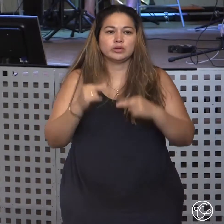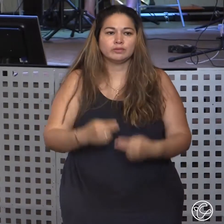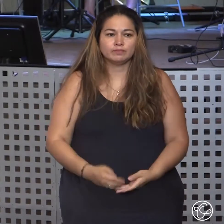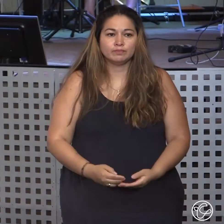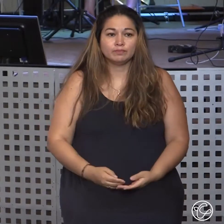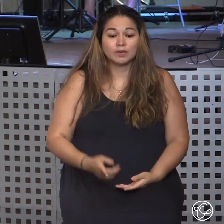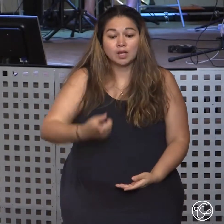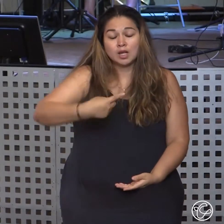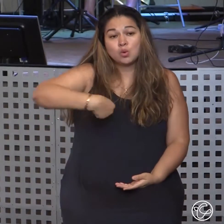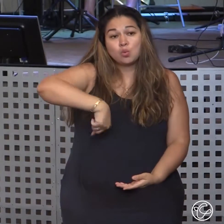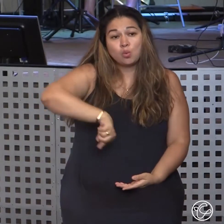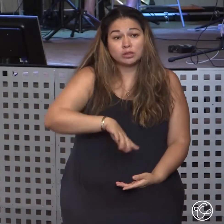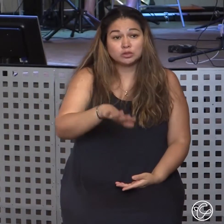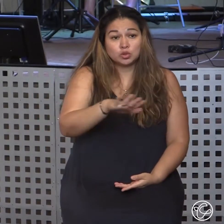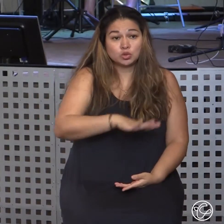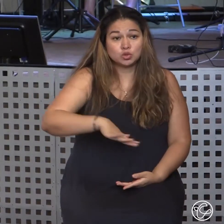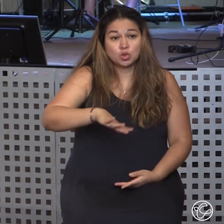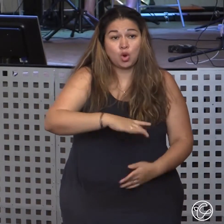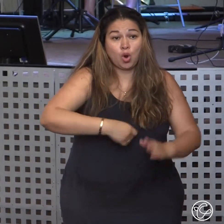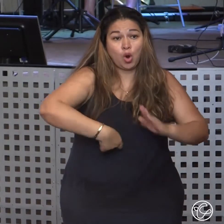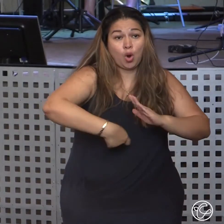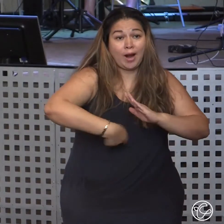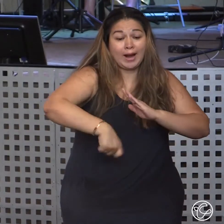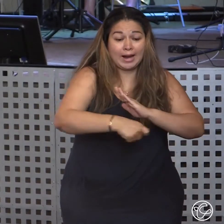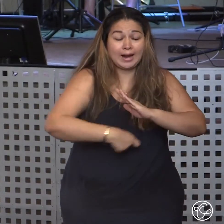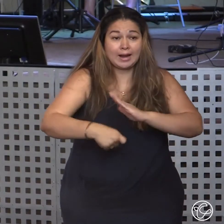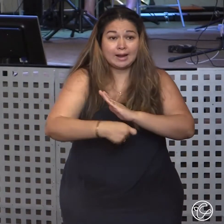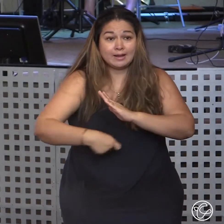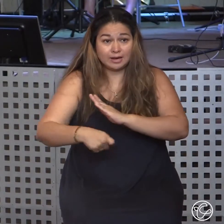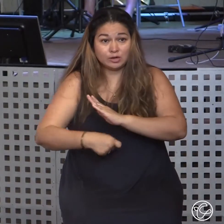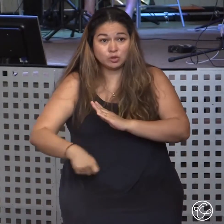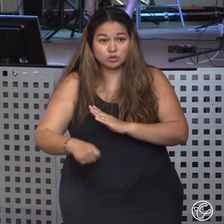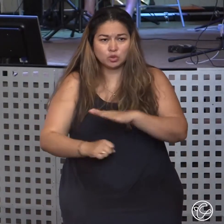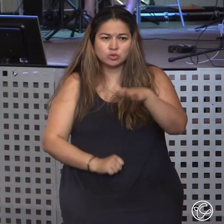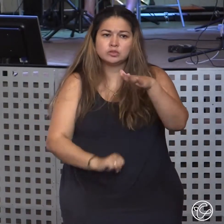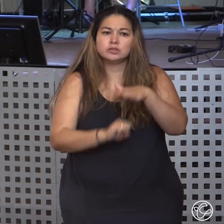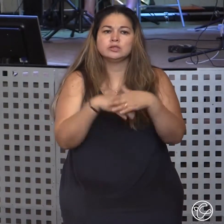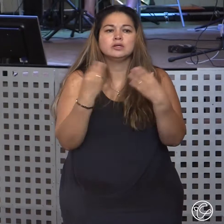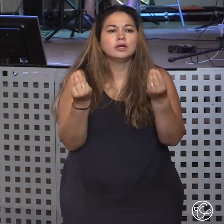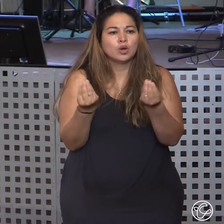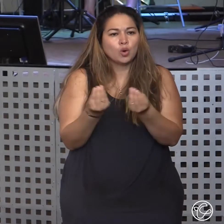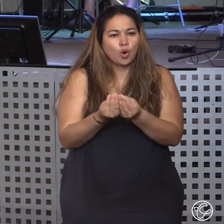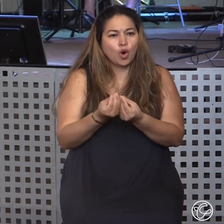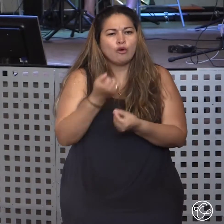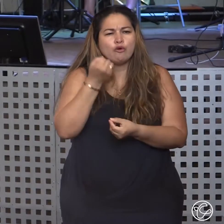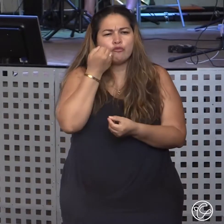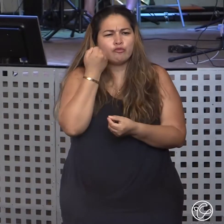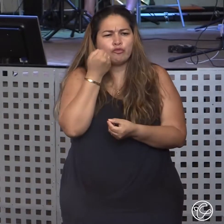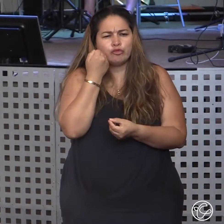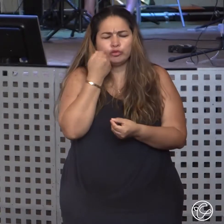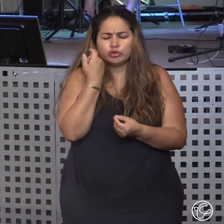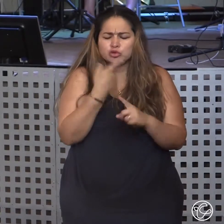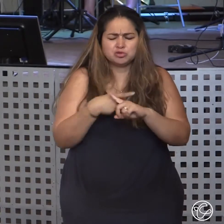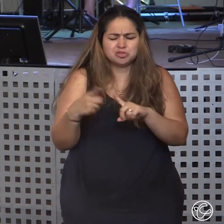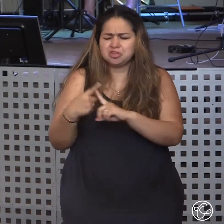que nuestros graneros se llenen con provisiones de toda